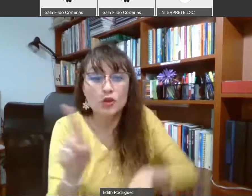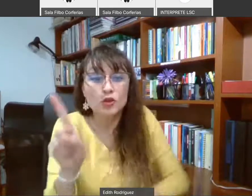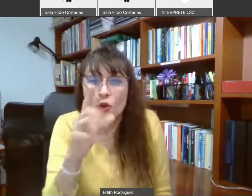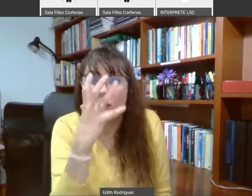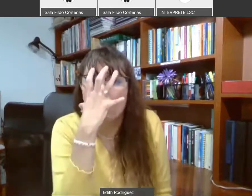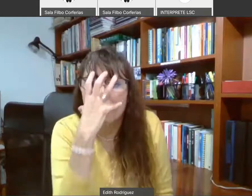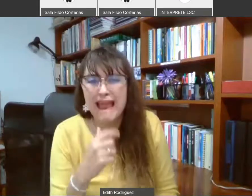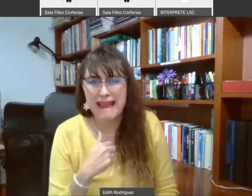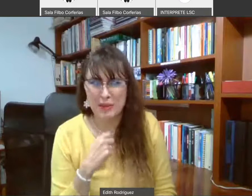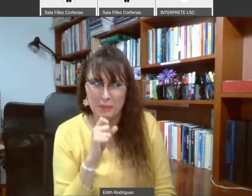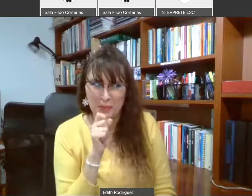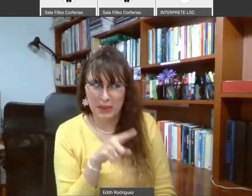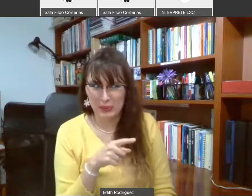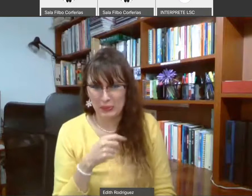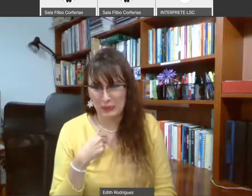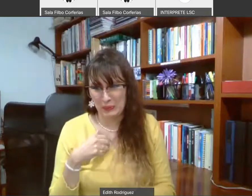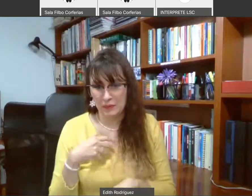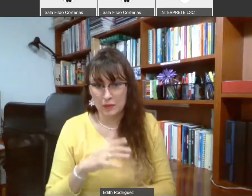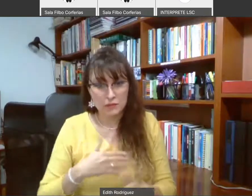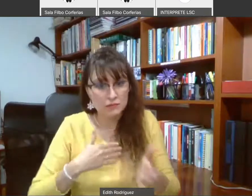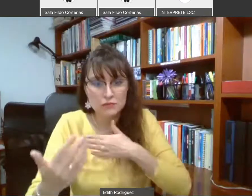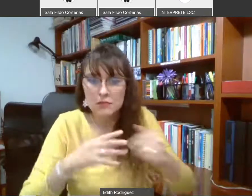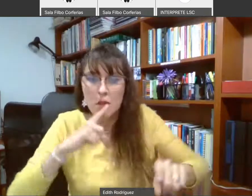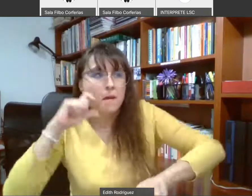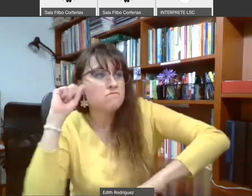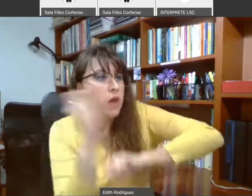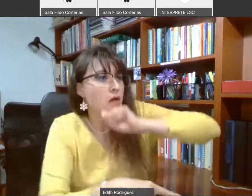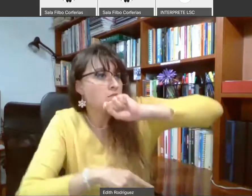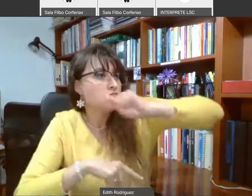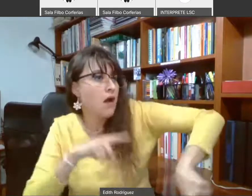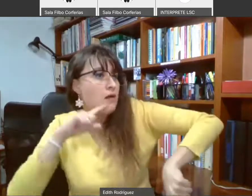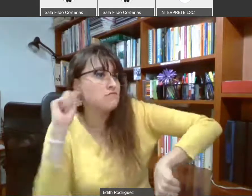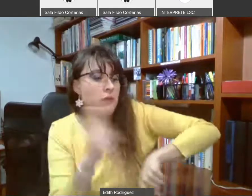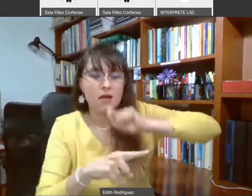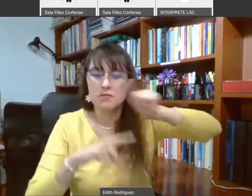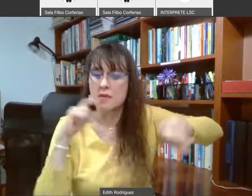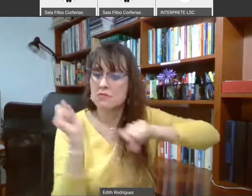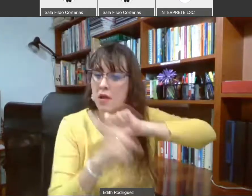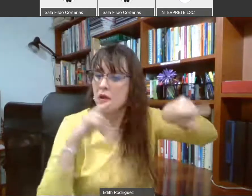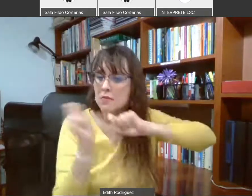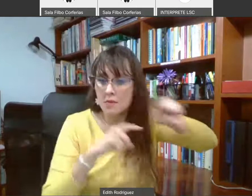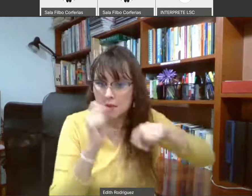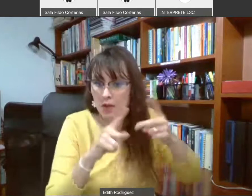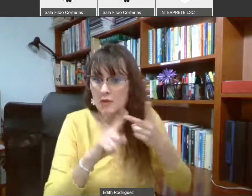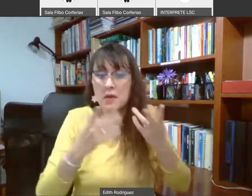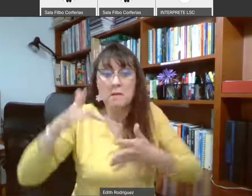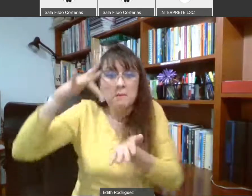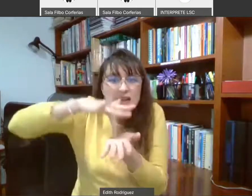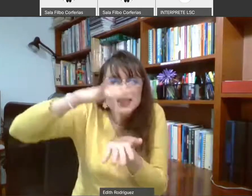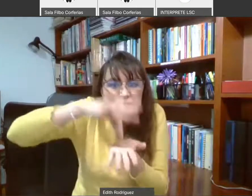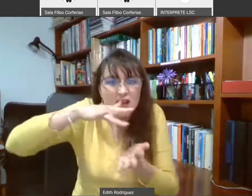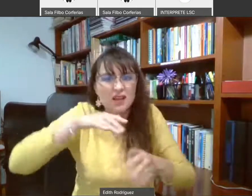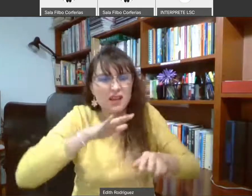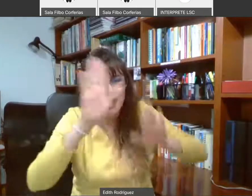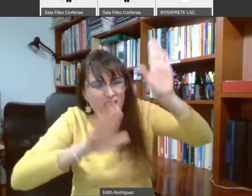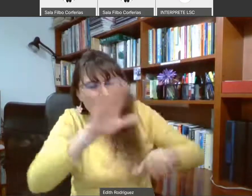lo pueden hacer. Lo pueden hacer también preguntando y preguntando sin pena. Preguntar todo lo que quieran,